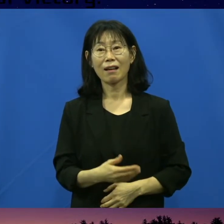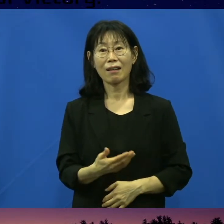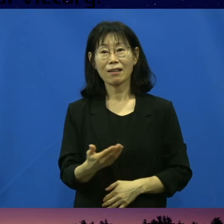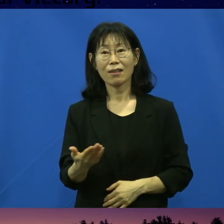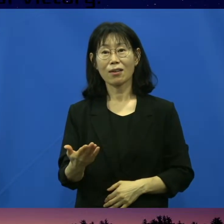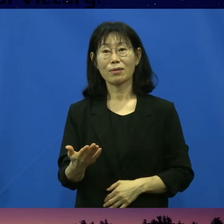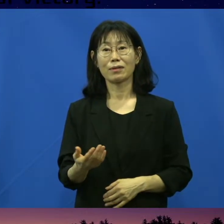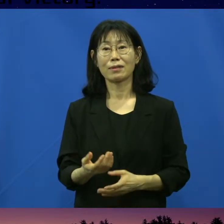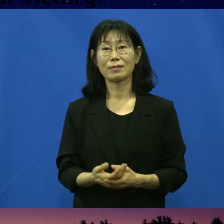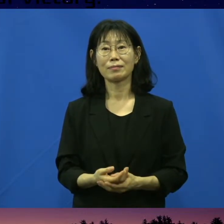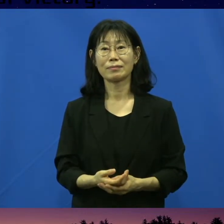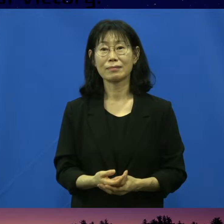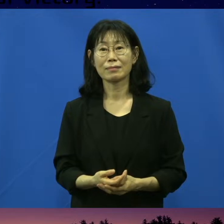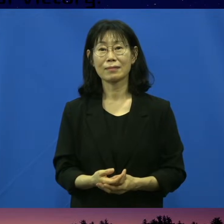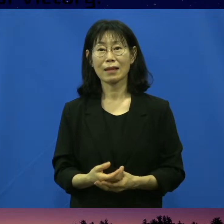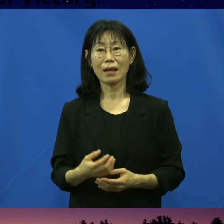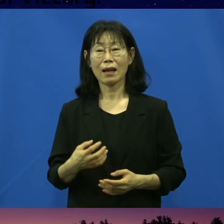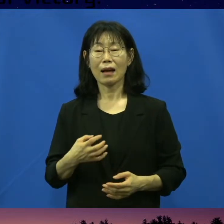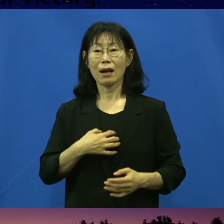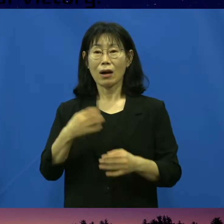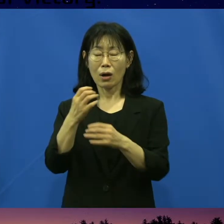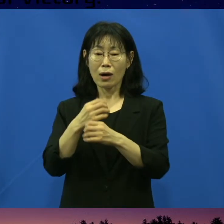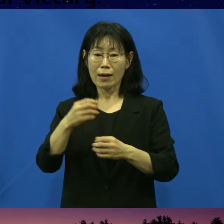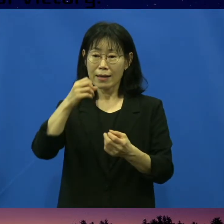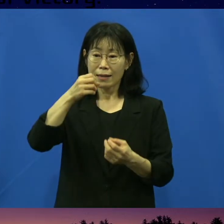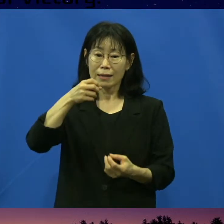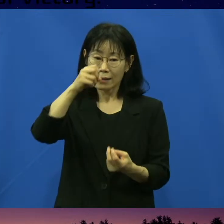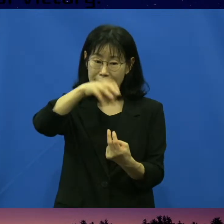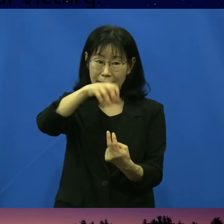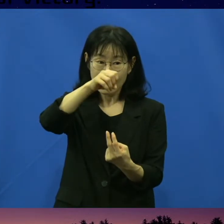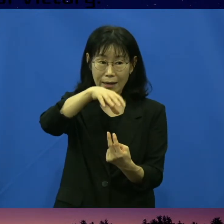그 메시지를 들으러 간 거예요. 광야에 뭐 볼 게 있습니까?